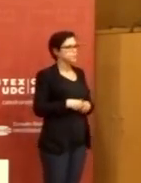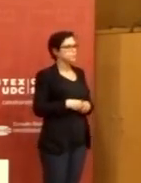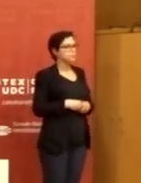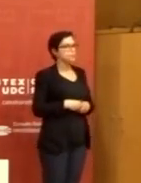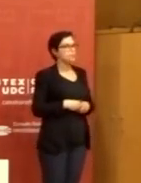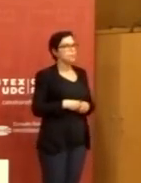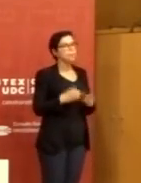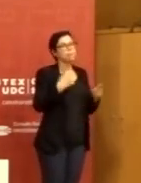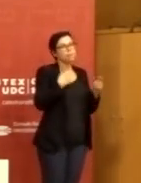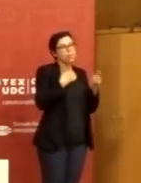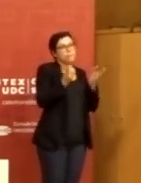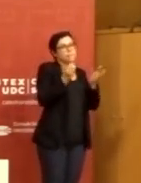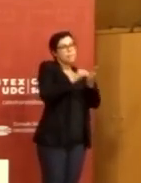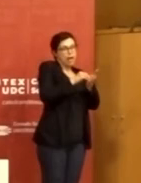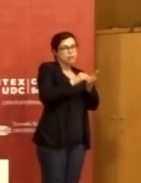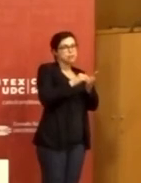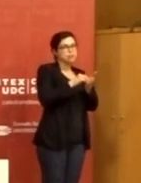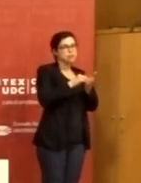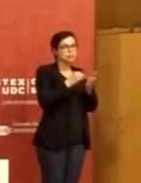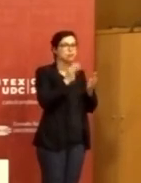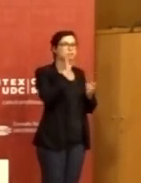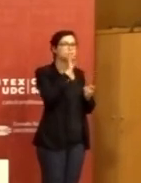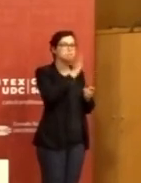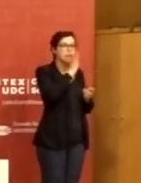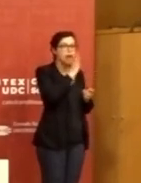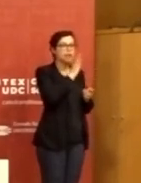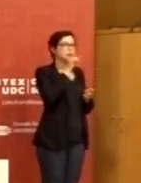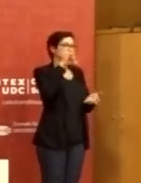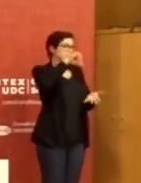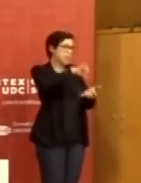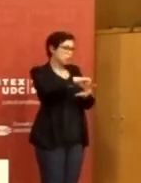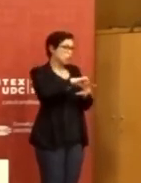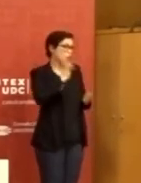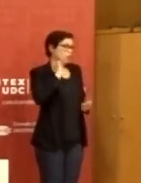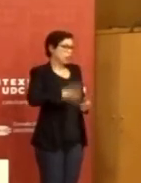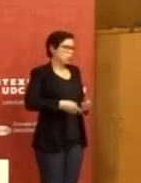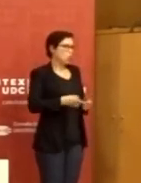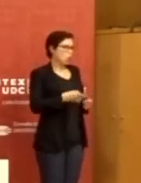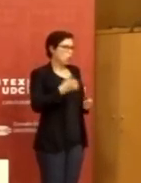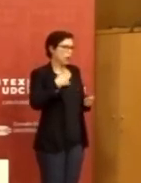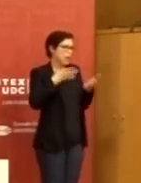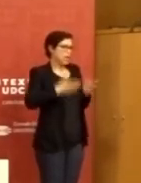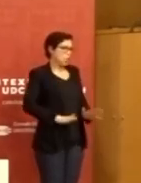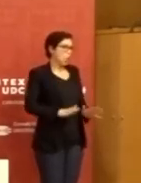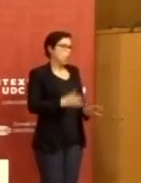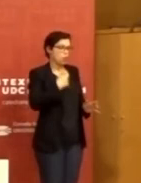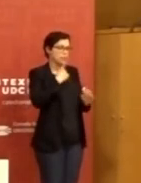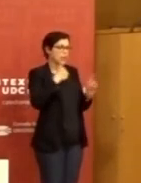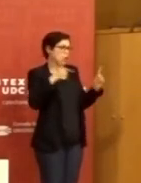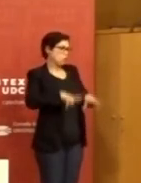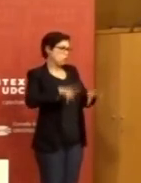Voy a hacer un breve comentario. Estamos luchando muchas madres, y el director del centro donde yo tenía a mi hijo hasta este